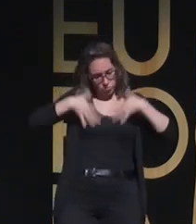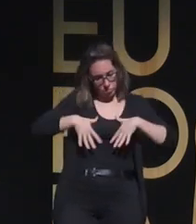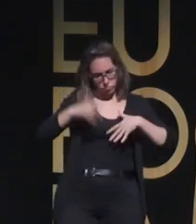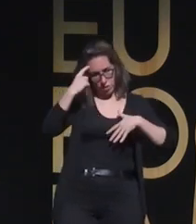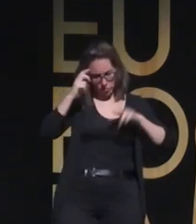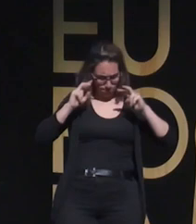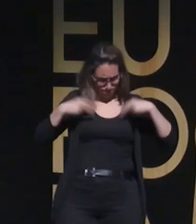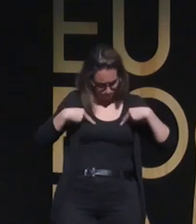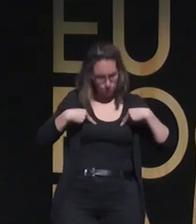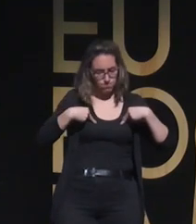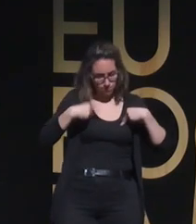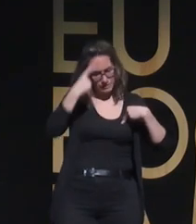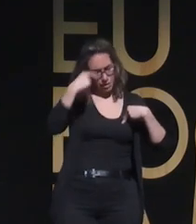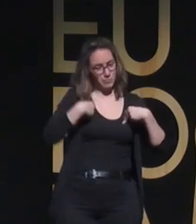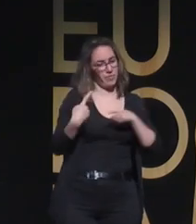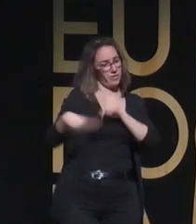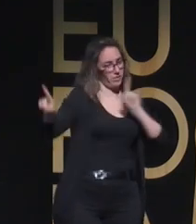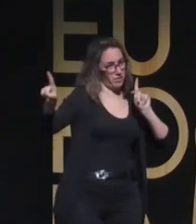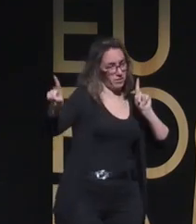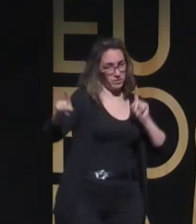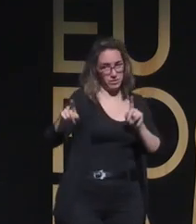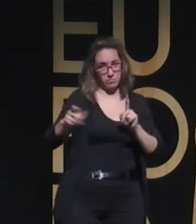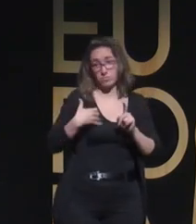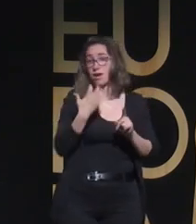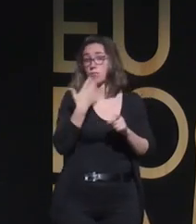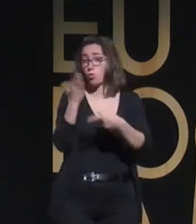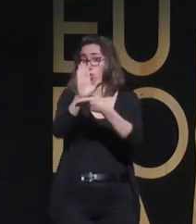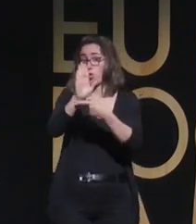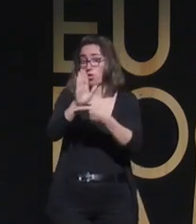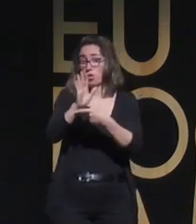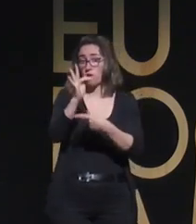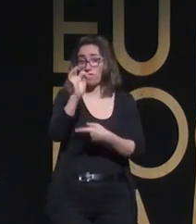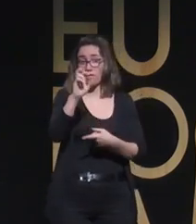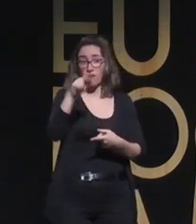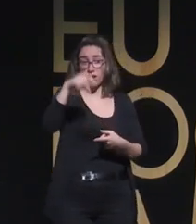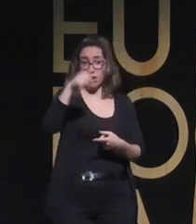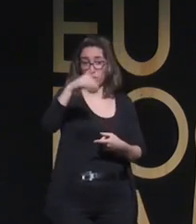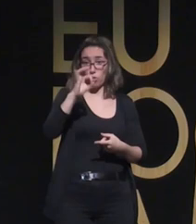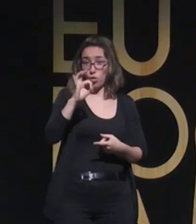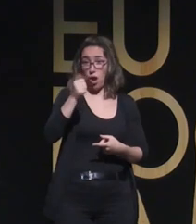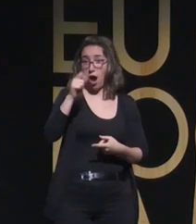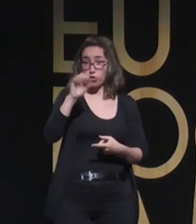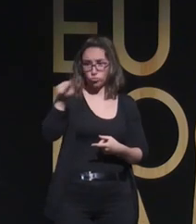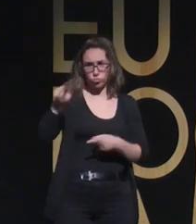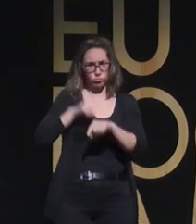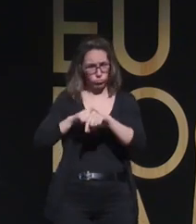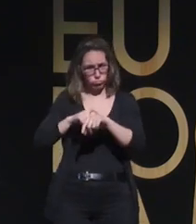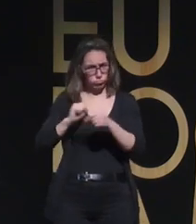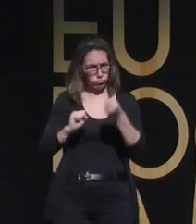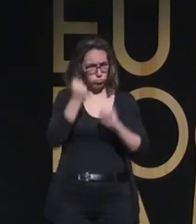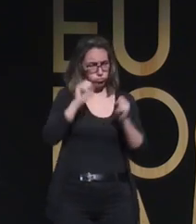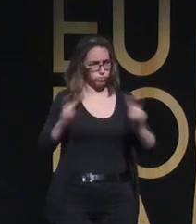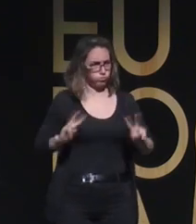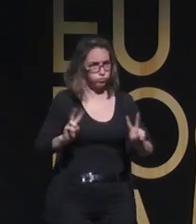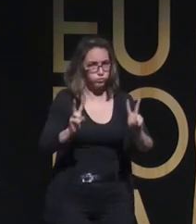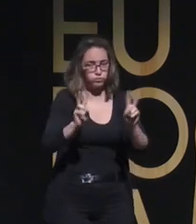mismo que sabe que es diferente, ¿no? Yo siempre les pongo el ejemplo de Fernando Alonso. Nadie se pregunta que Fernando Alonso es hiperactivo. Claro,